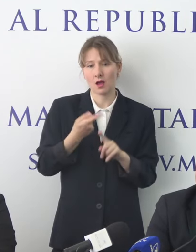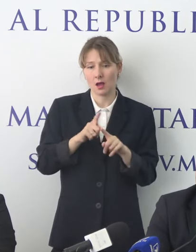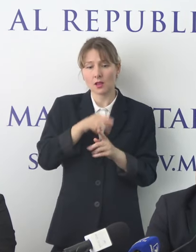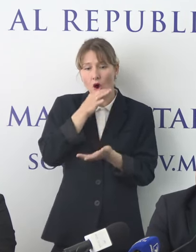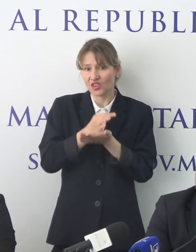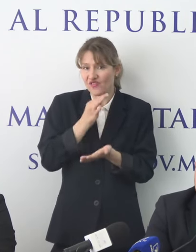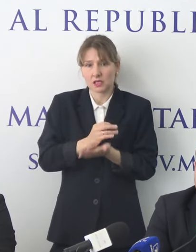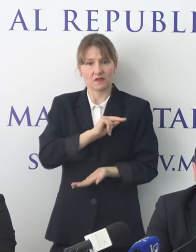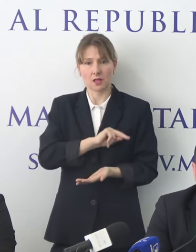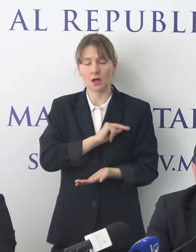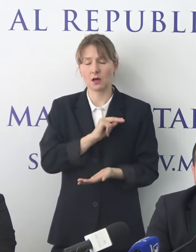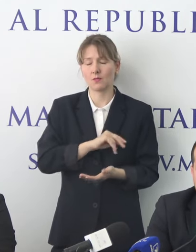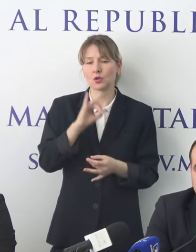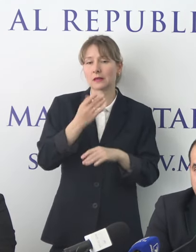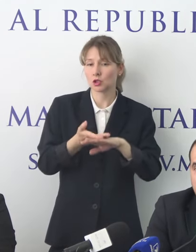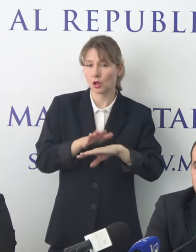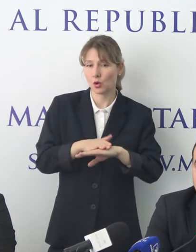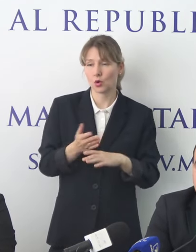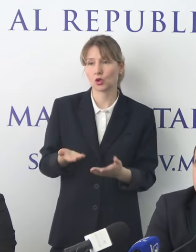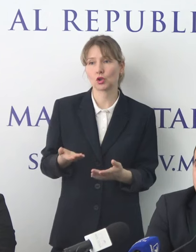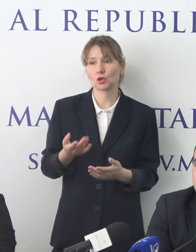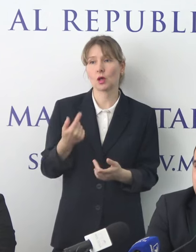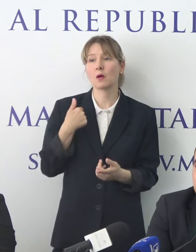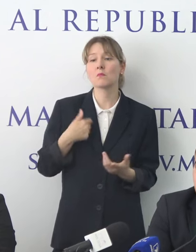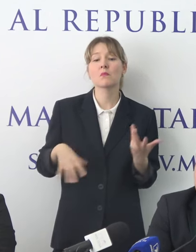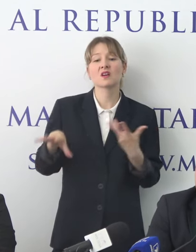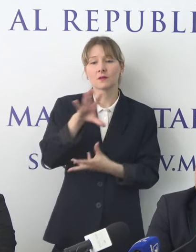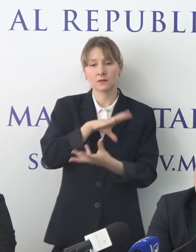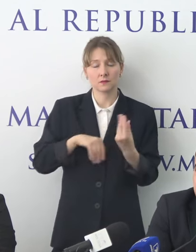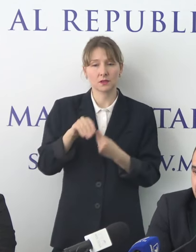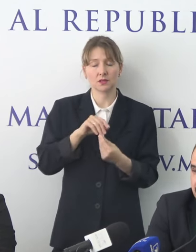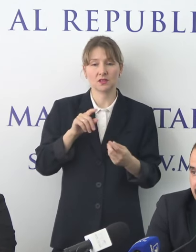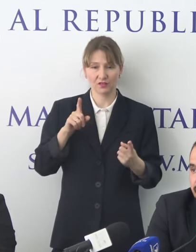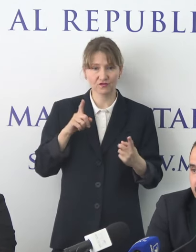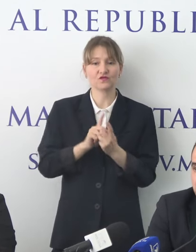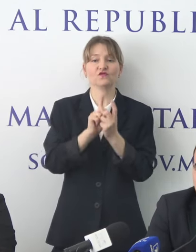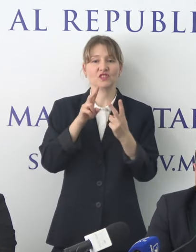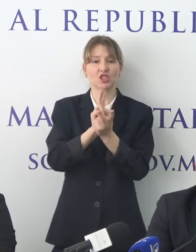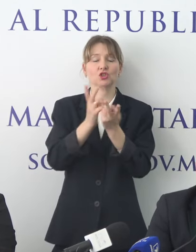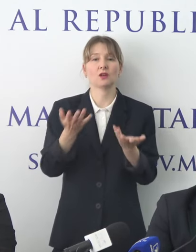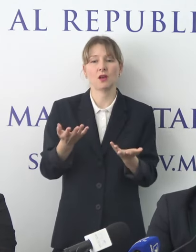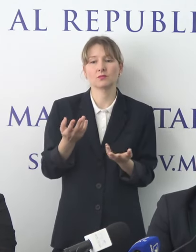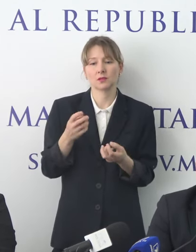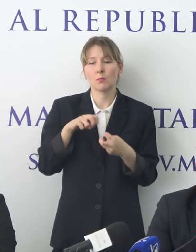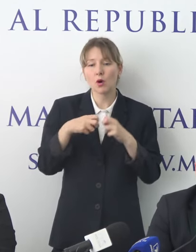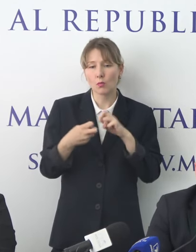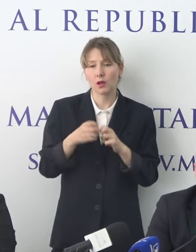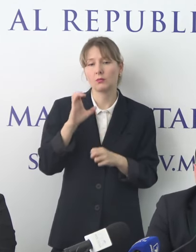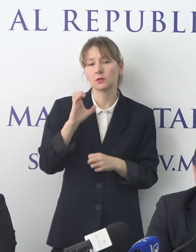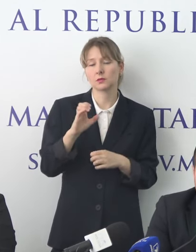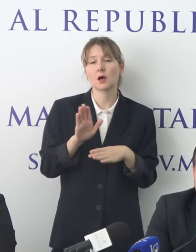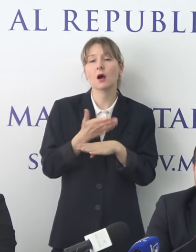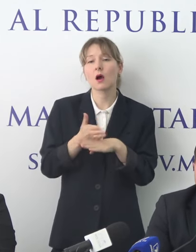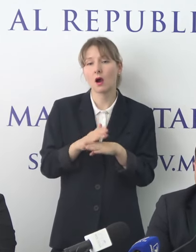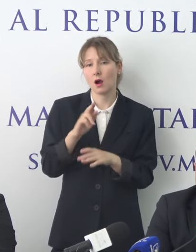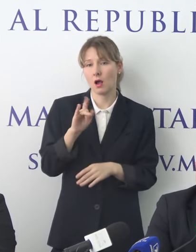responsabilă, este complicată și cu toții ne confruntăm cu o penurie de resurse umane în Republica Moldova. Dar